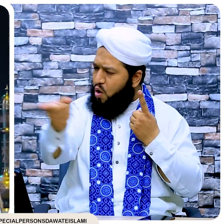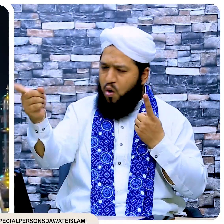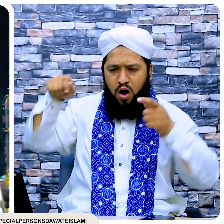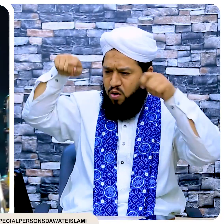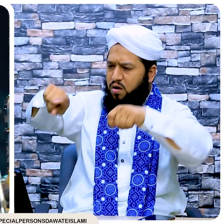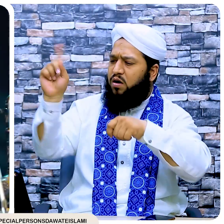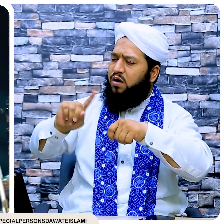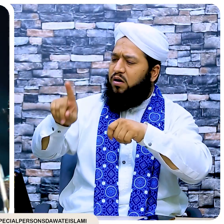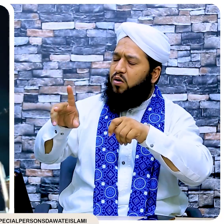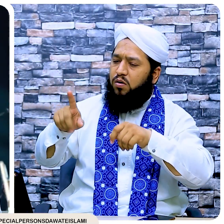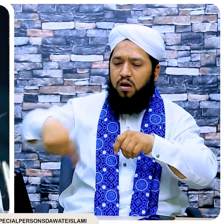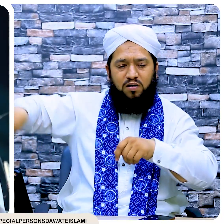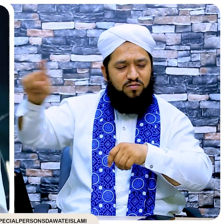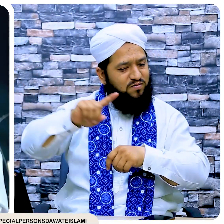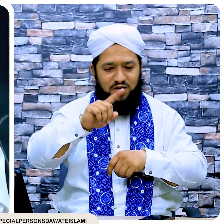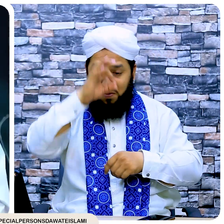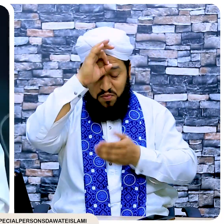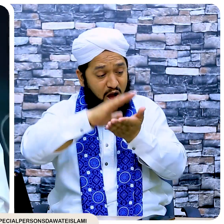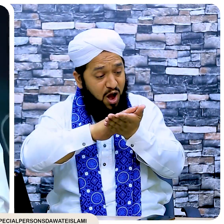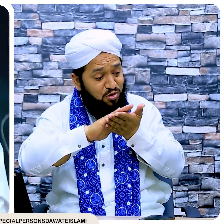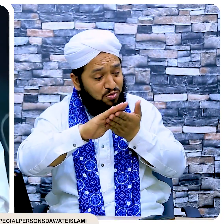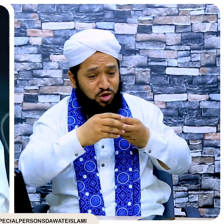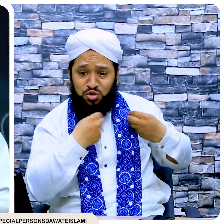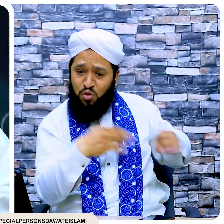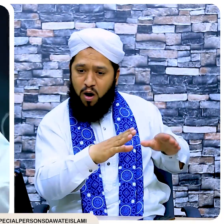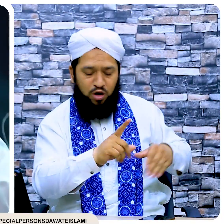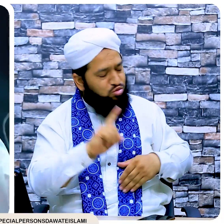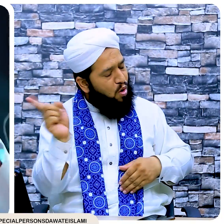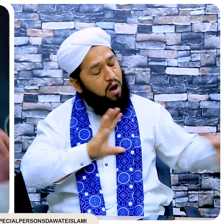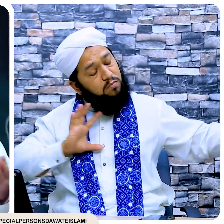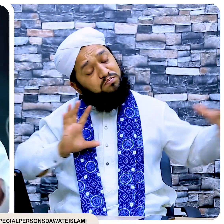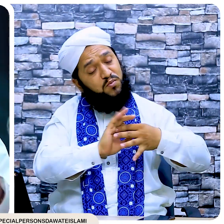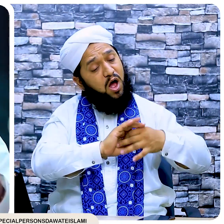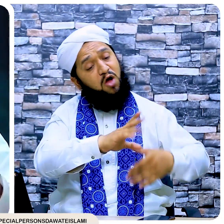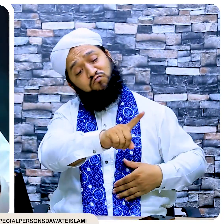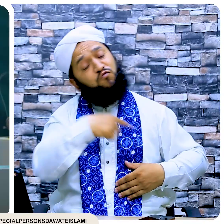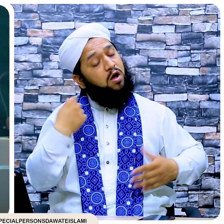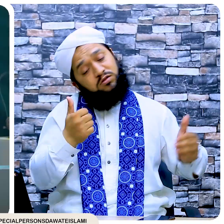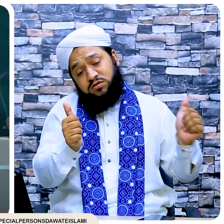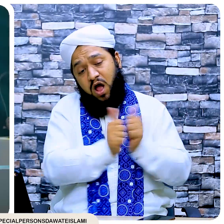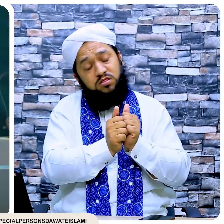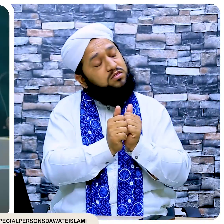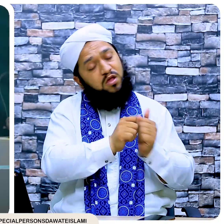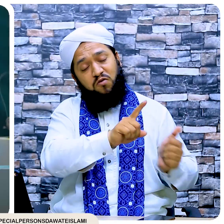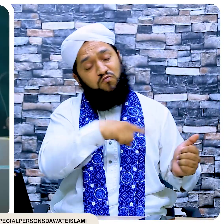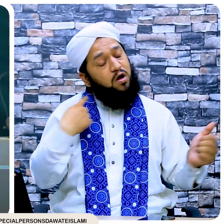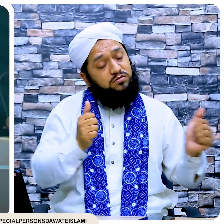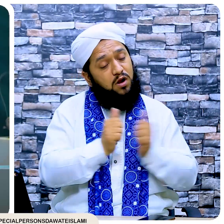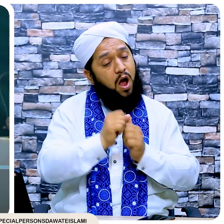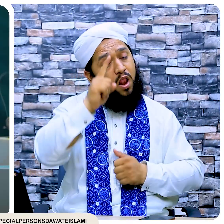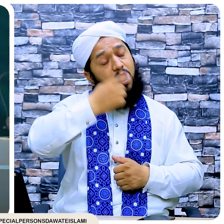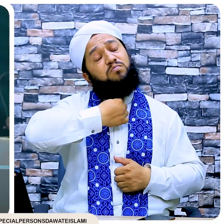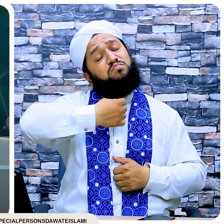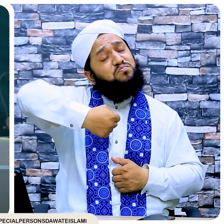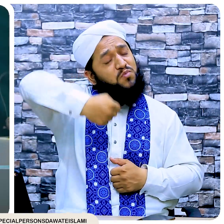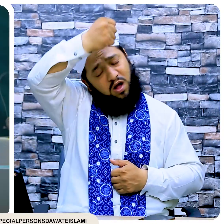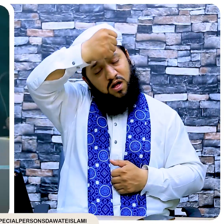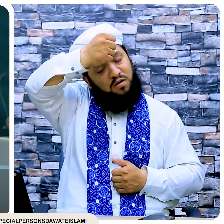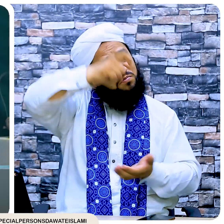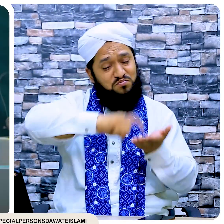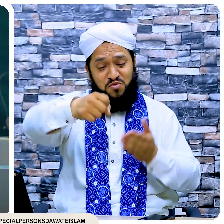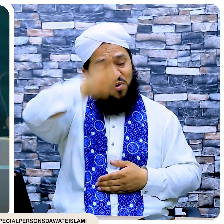مگر آپ کو چھوڑ کر جانے کے لیے کوئی بھی تیار نہ ہو۔ یہ وفاداری کی وہ عظیم رات تھی کہ ان لوگوں نے کہا کہ خدا کی قسم ہم